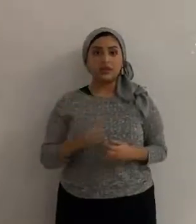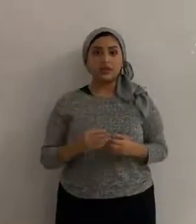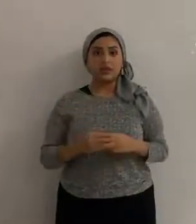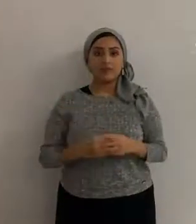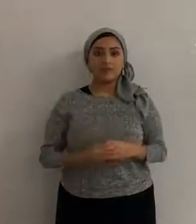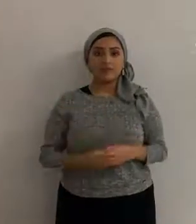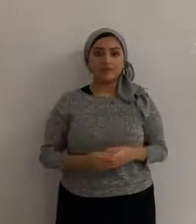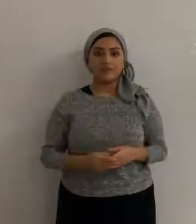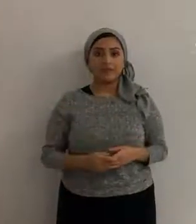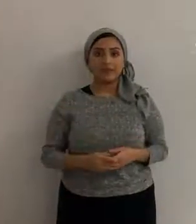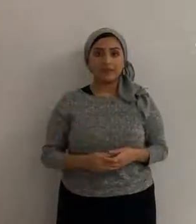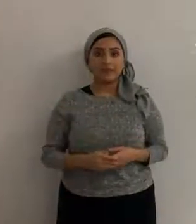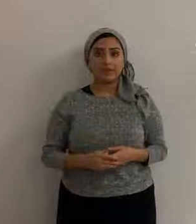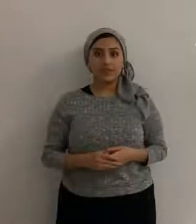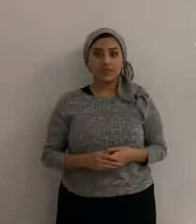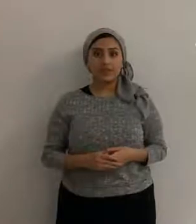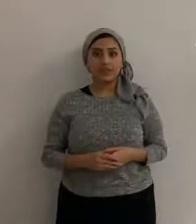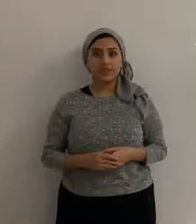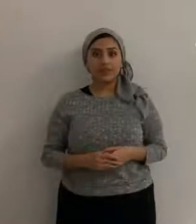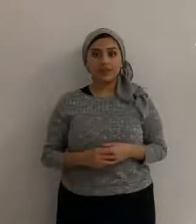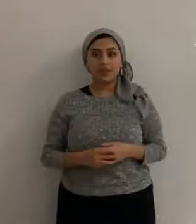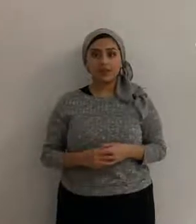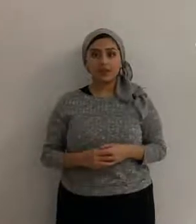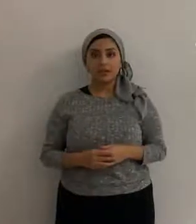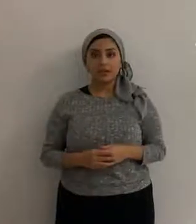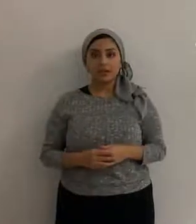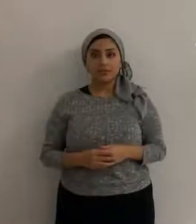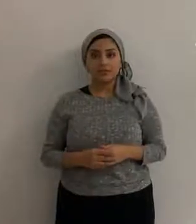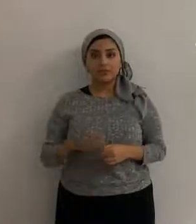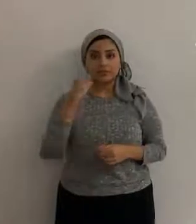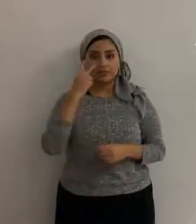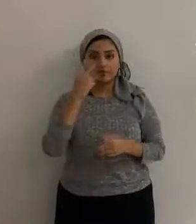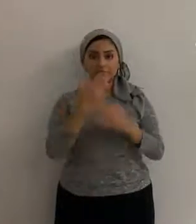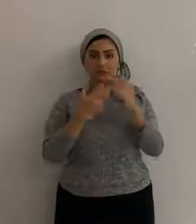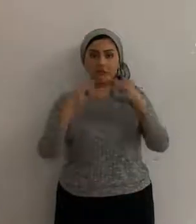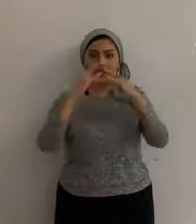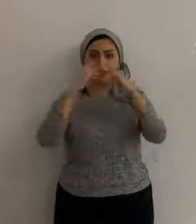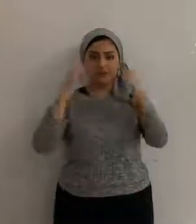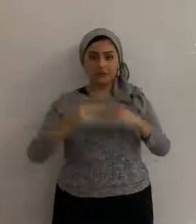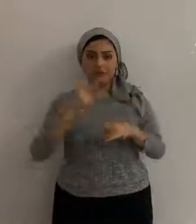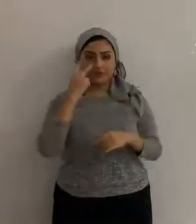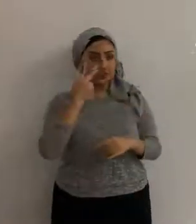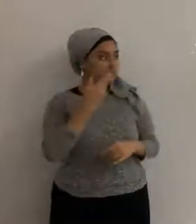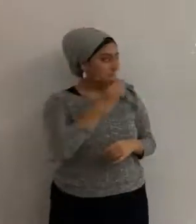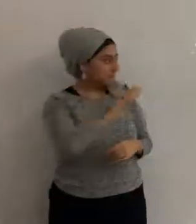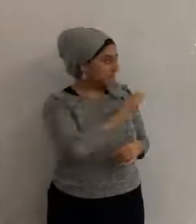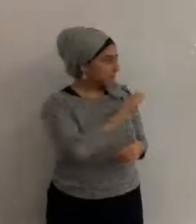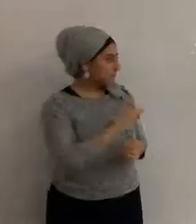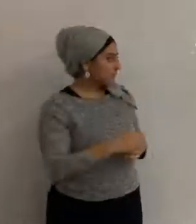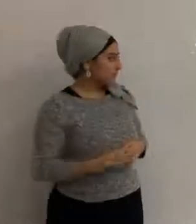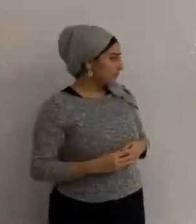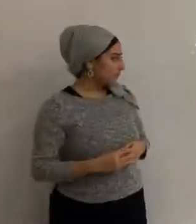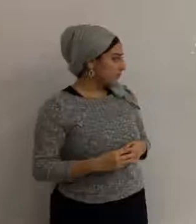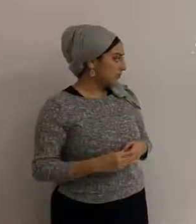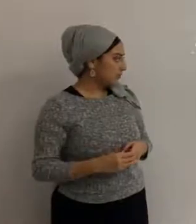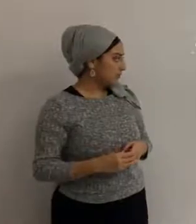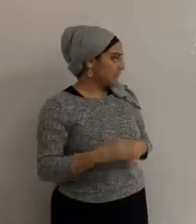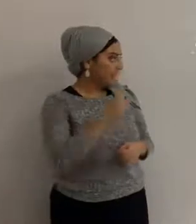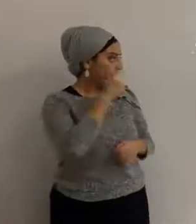del cótel, perdón. Vemos unas tiendas, no sé cómo se diga en tu país, por el confinamiento de lo